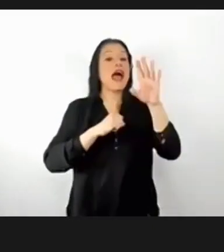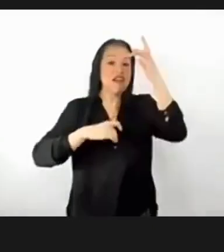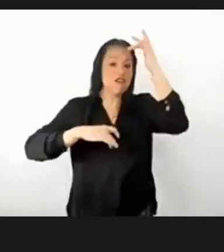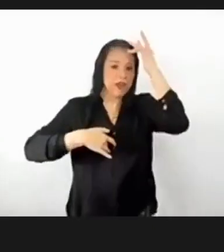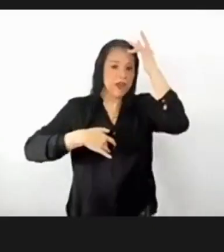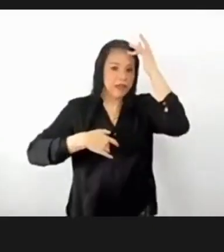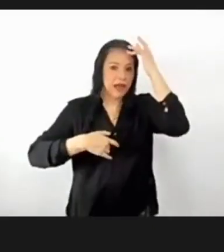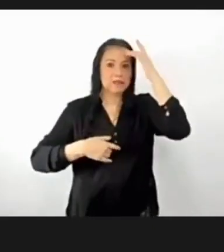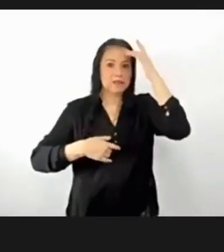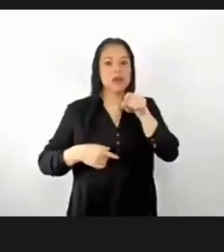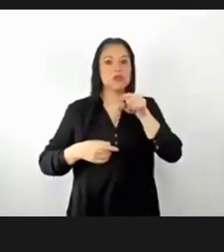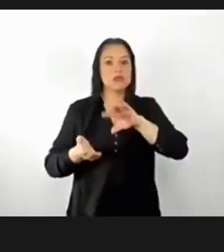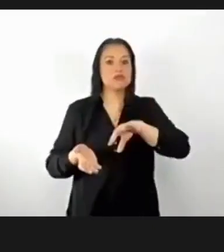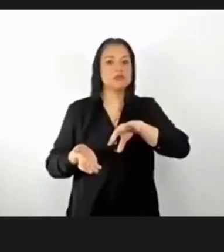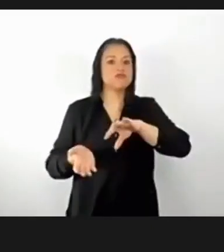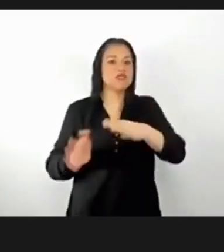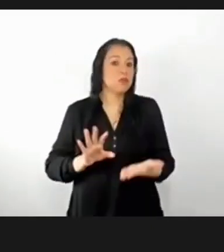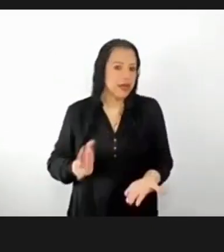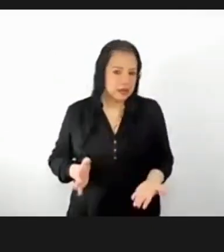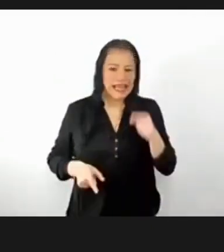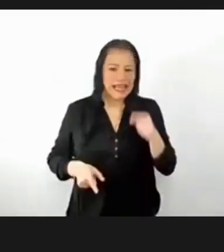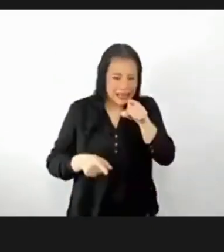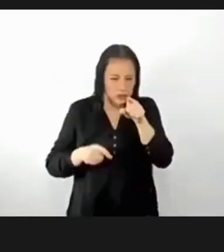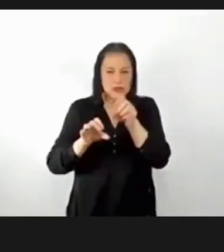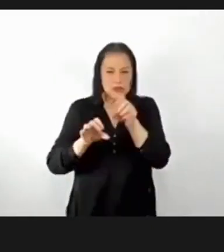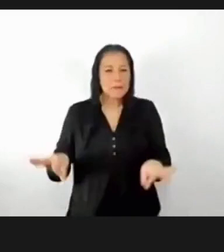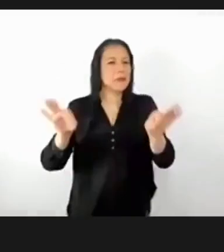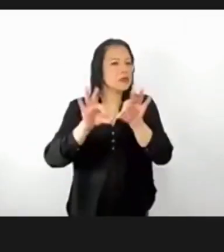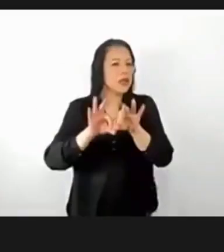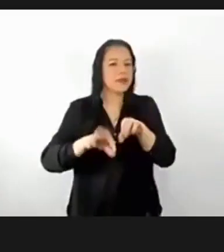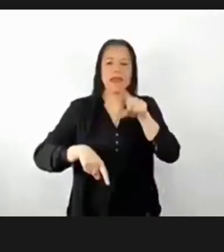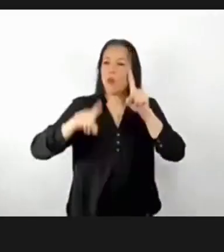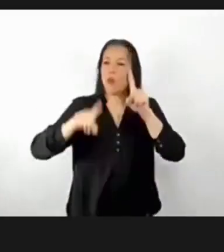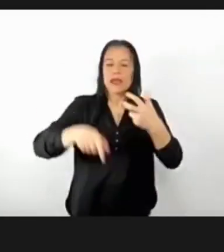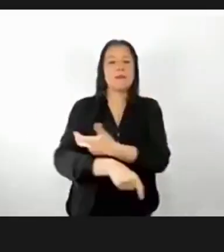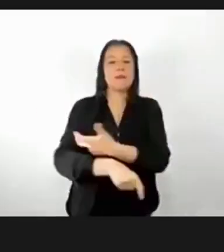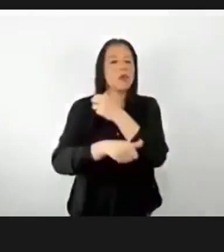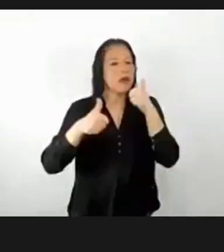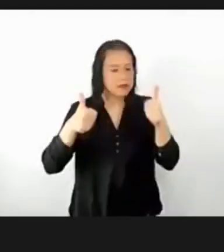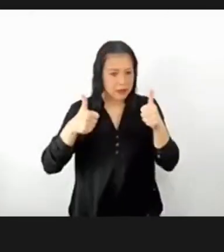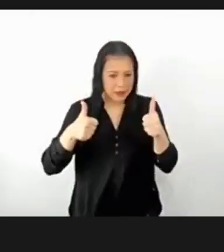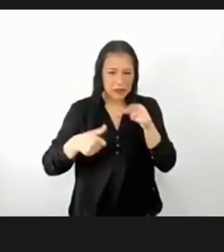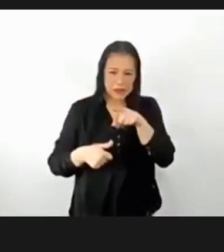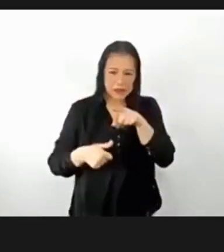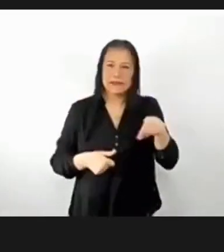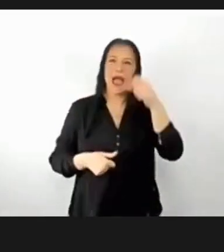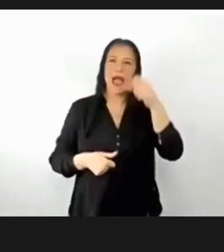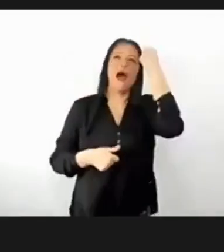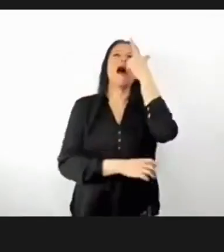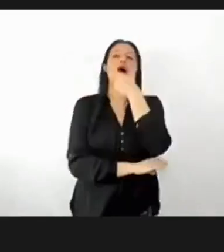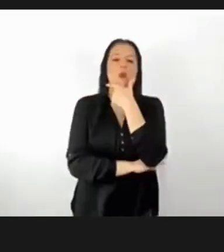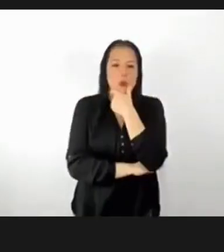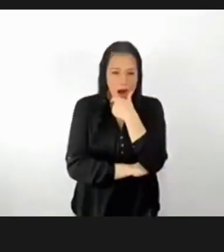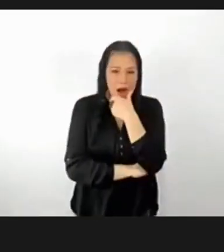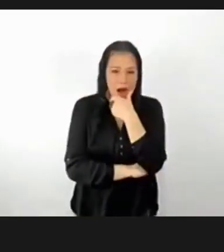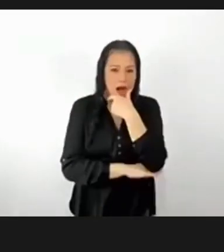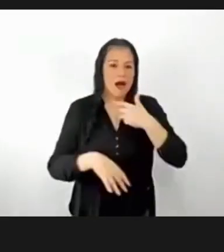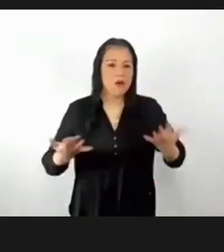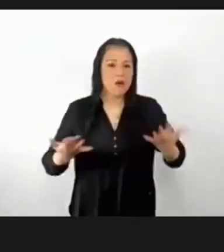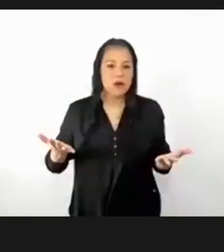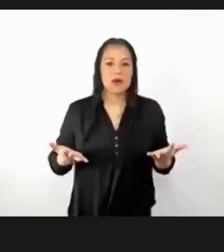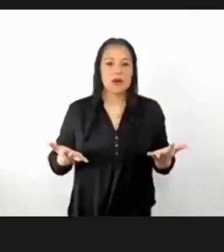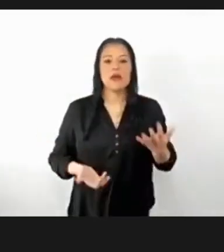la muerte. Eso es importante, ¿ok? Eso es sumamente importante, que lo entendamos. Entonces, ¿qué me